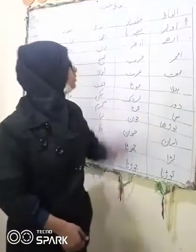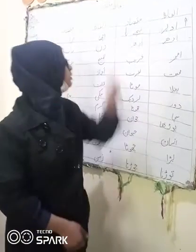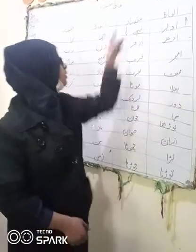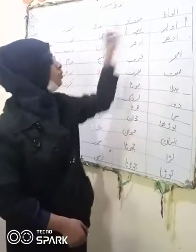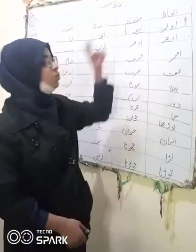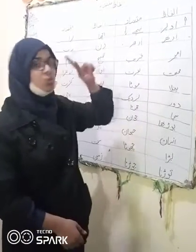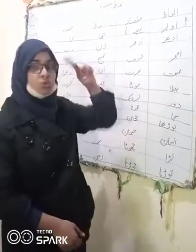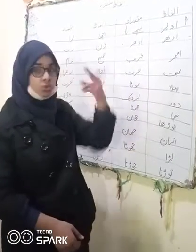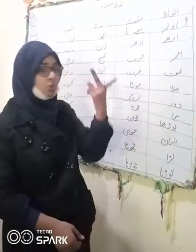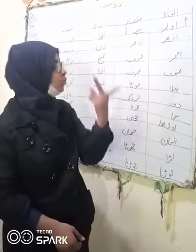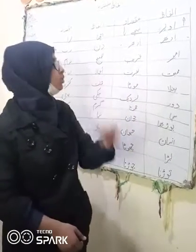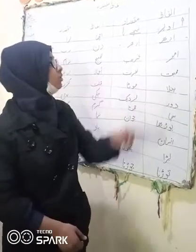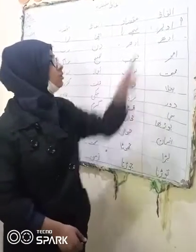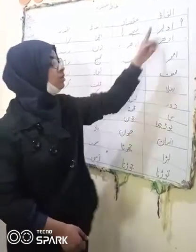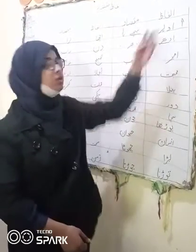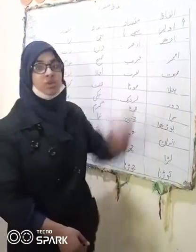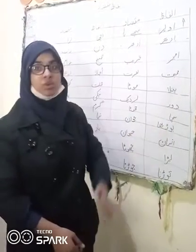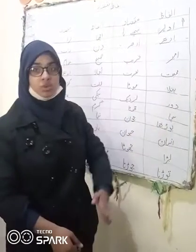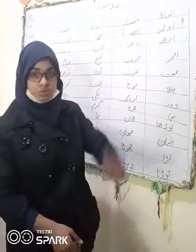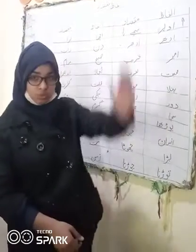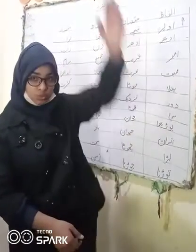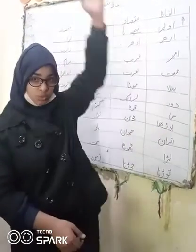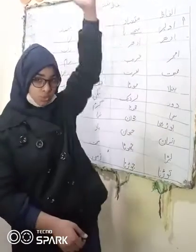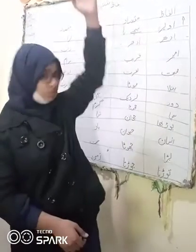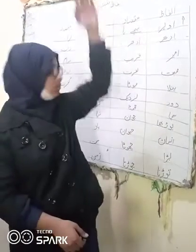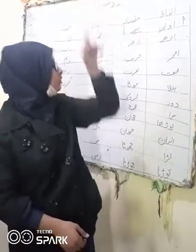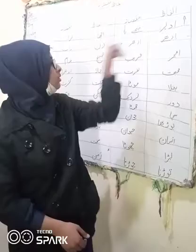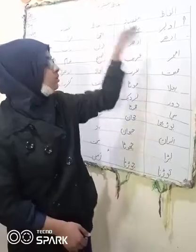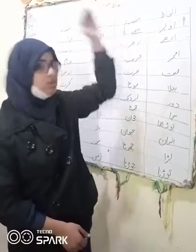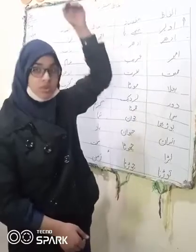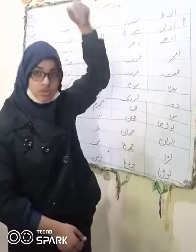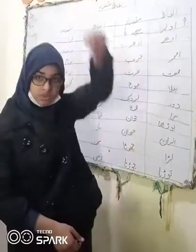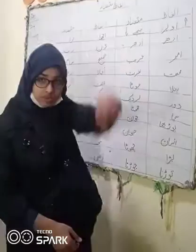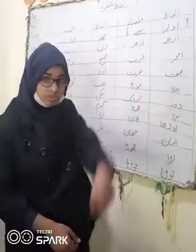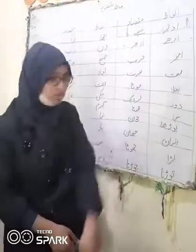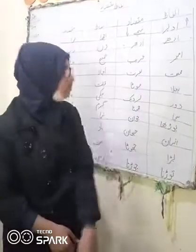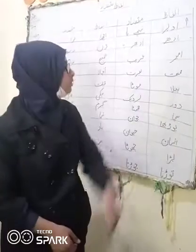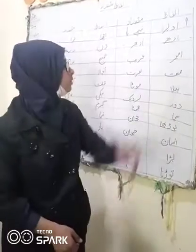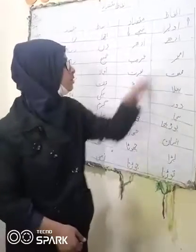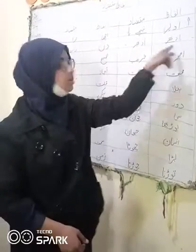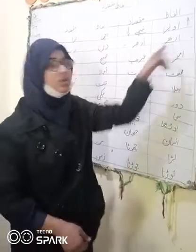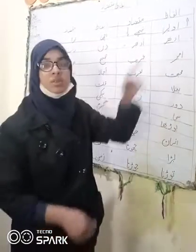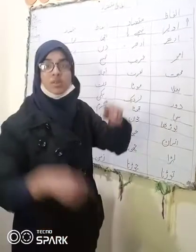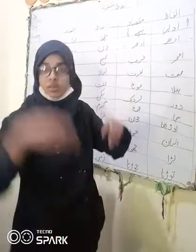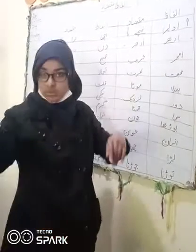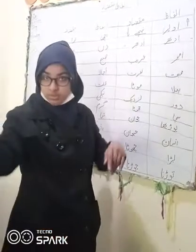अल्फाज मुतज़ाद, ऊपर नीचे,